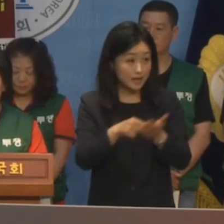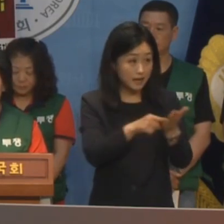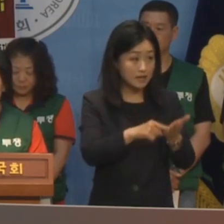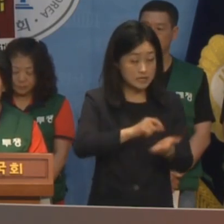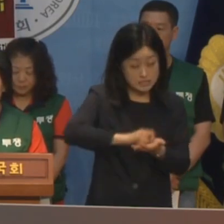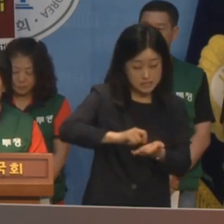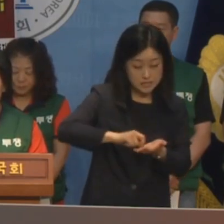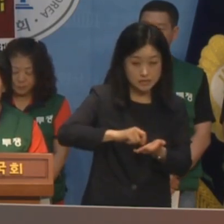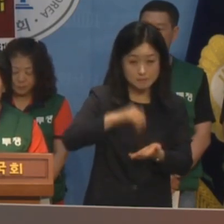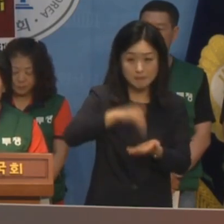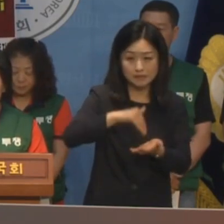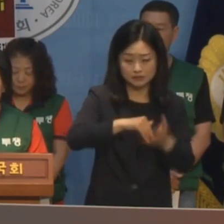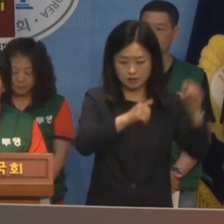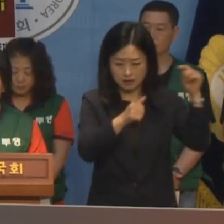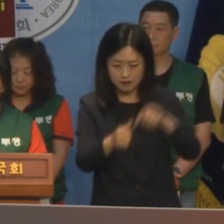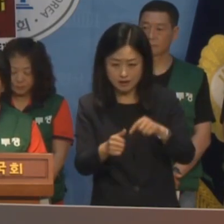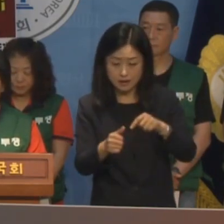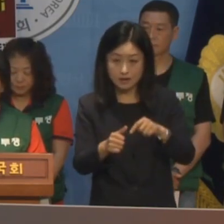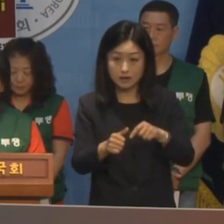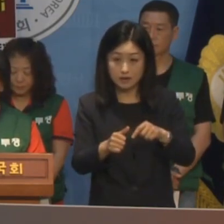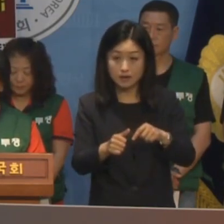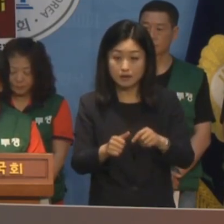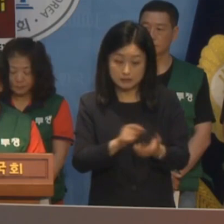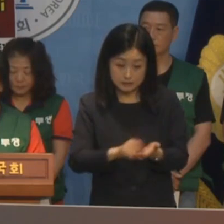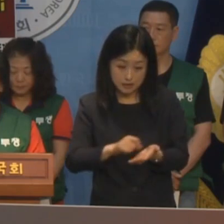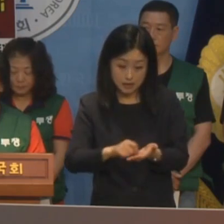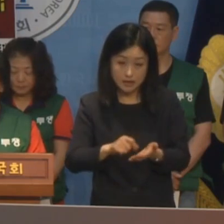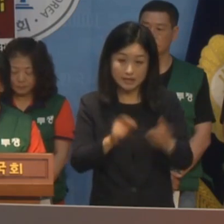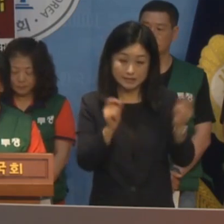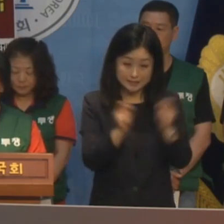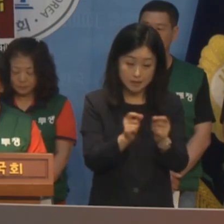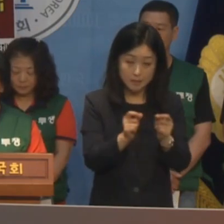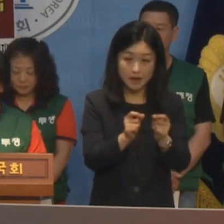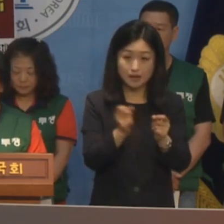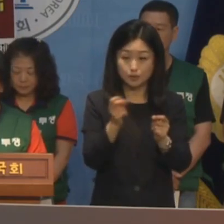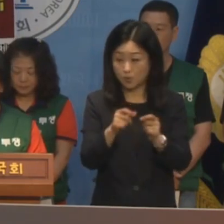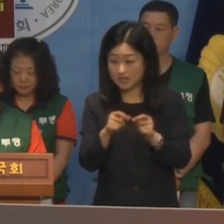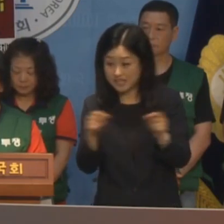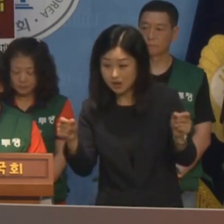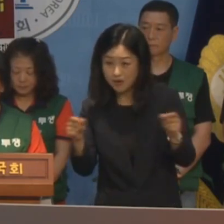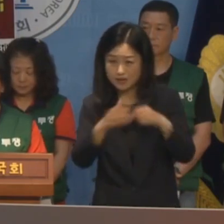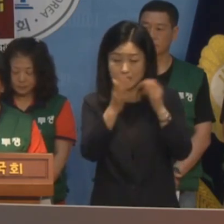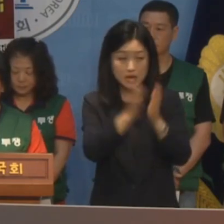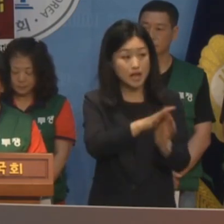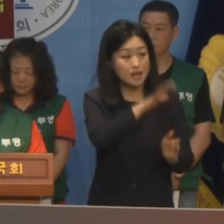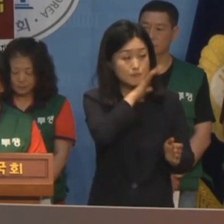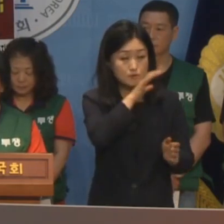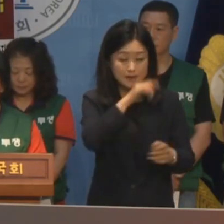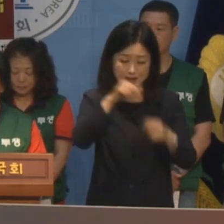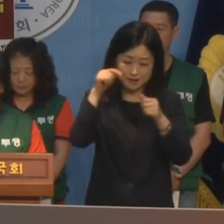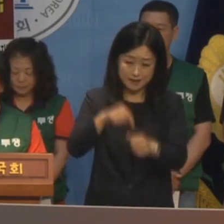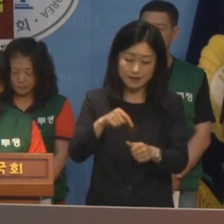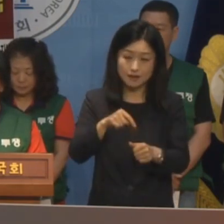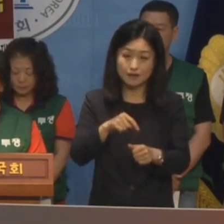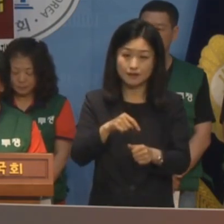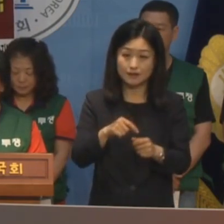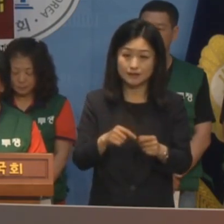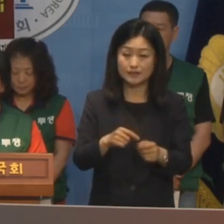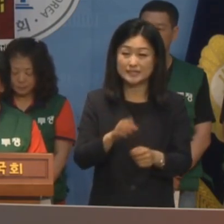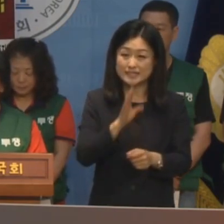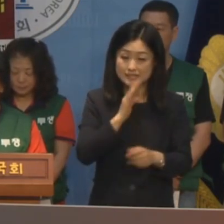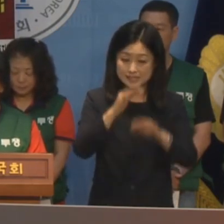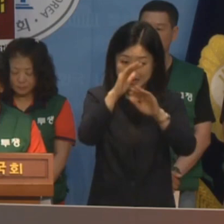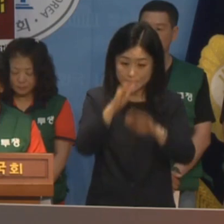작성을 요구했다. 경의서를 작성해도 짧으면 짧아서 길면 길어서 사실을 적으면 반성이